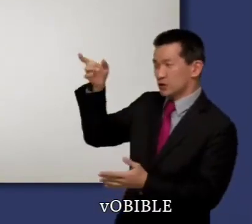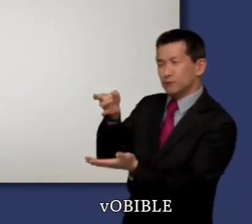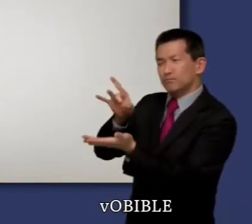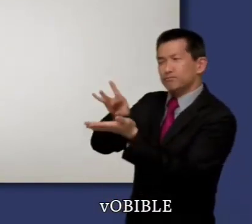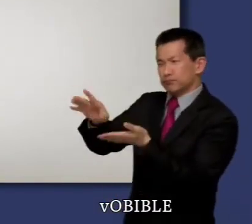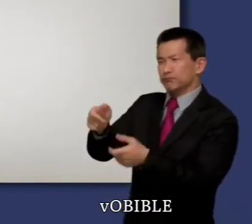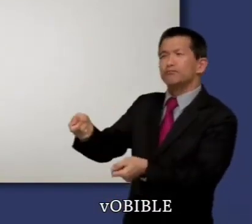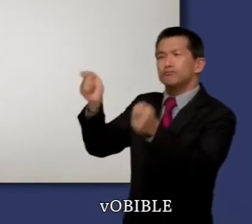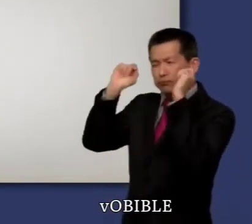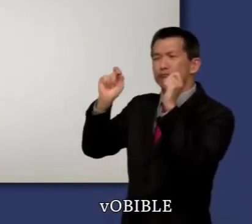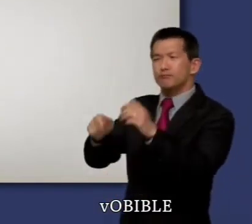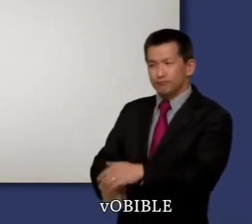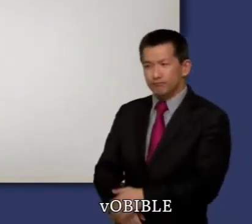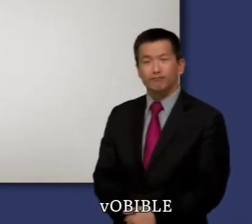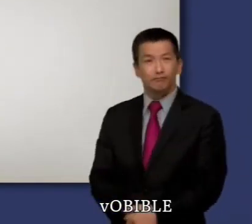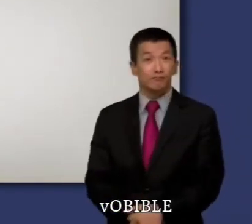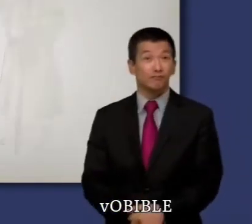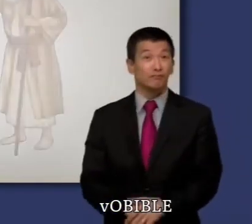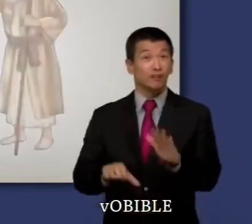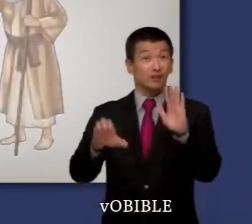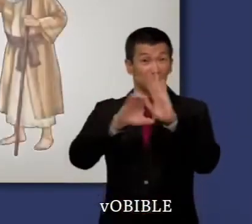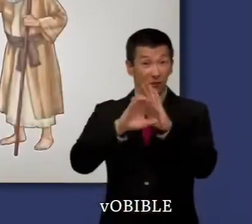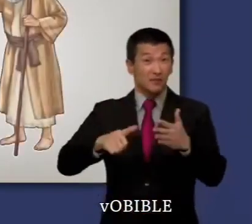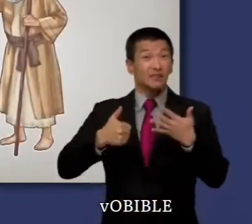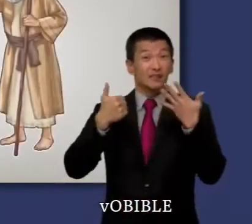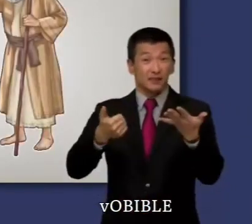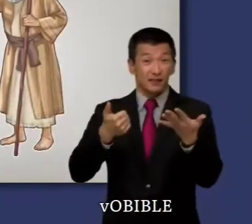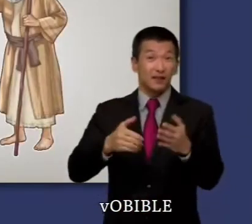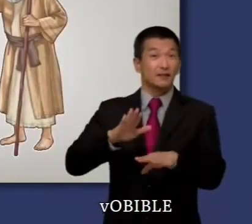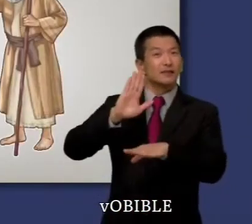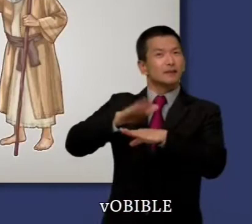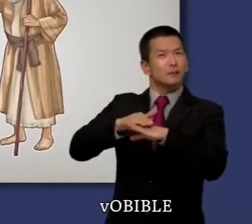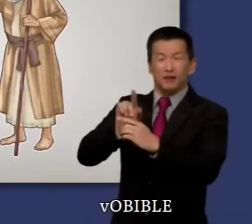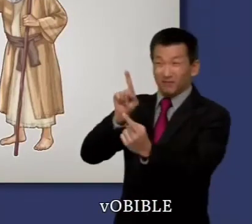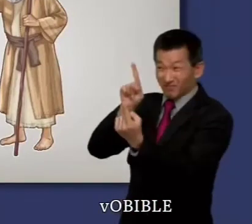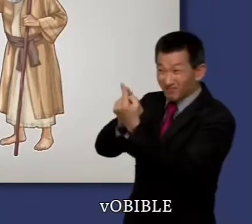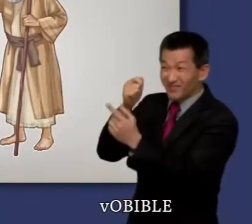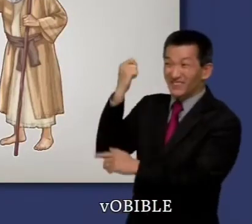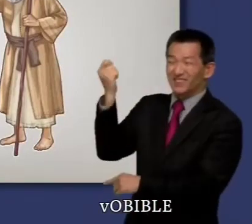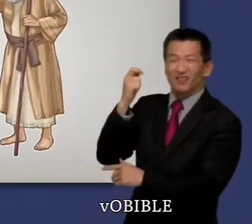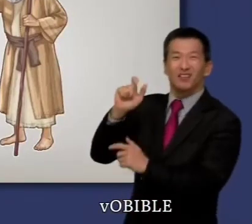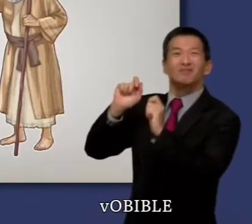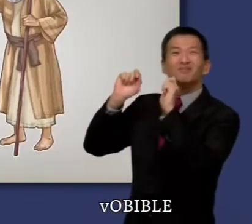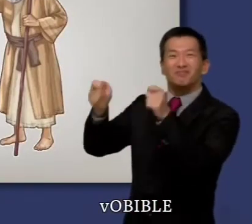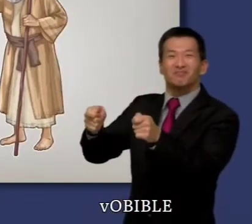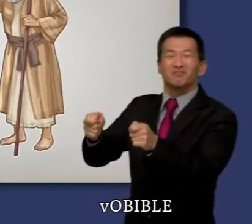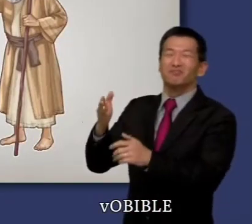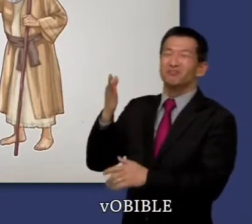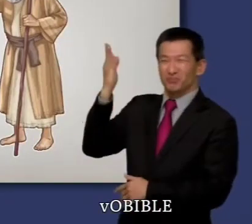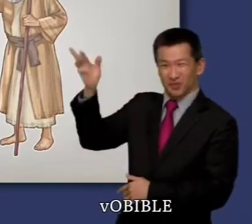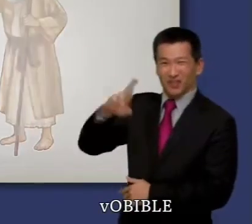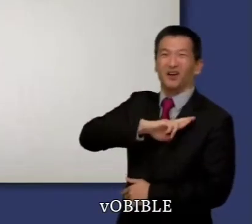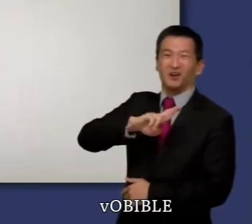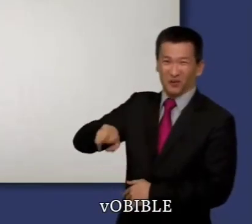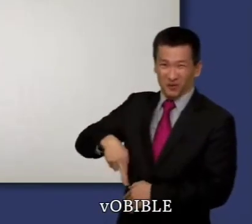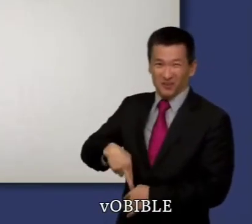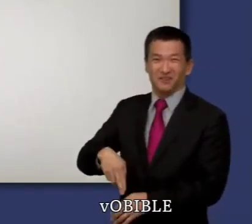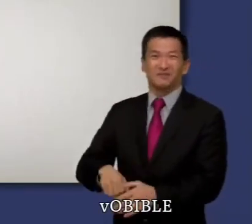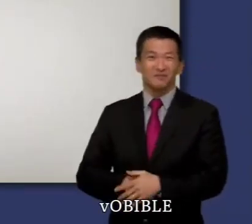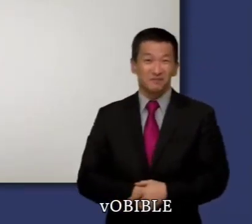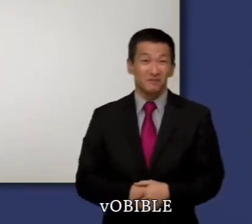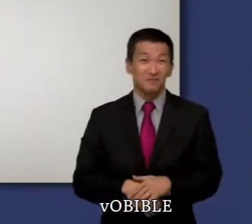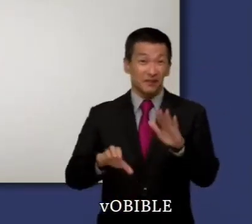bon roi, mais rapidement il va devenir désobéissant. Dans le chapitre 13, il agit avec